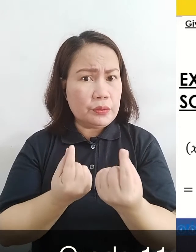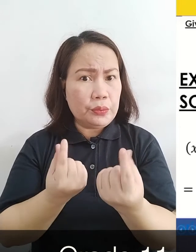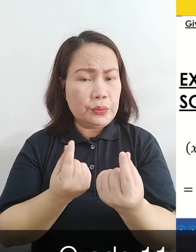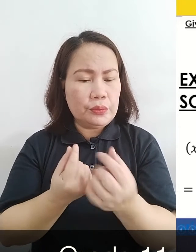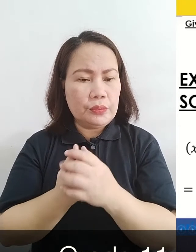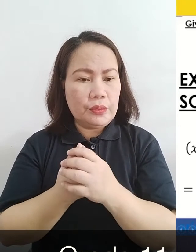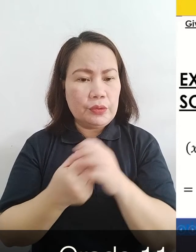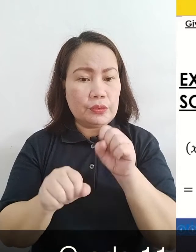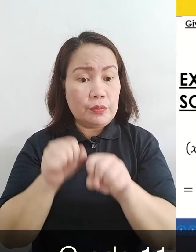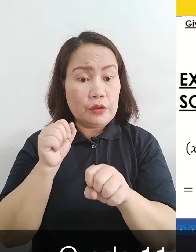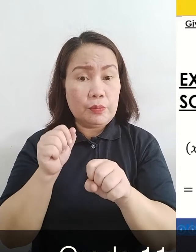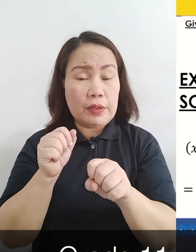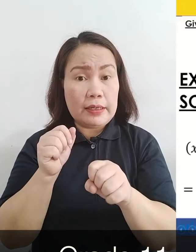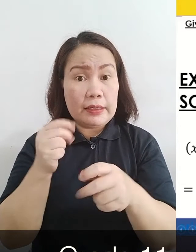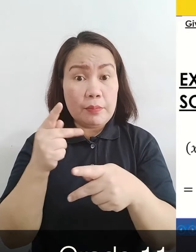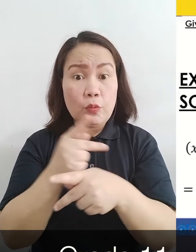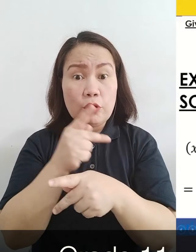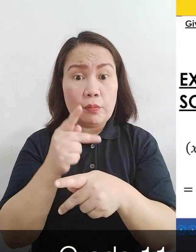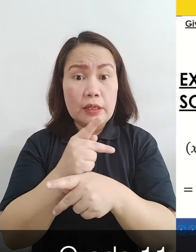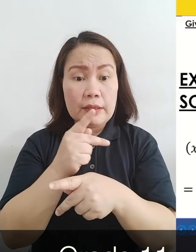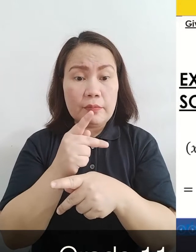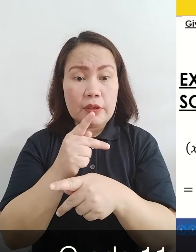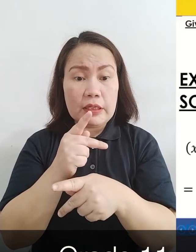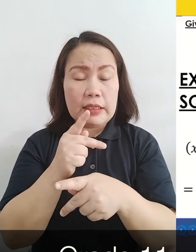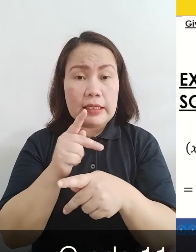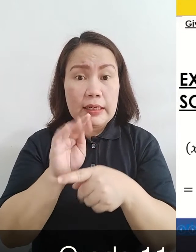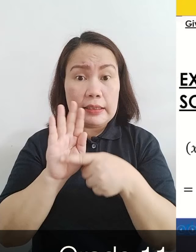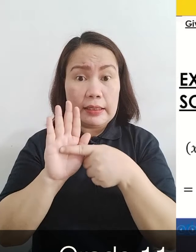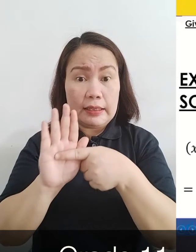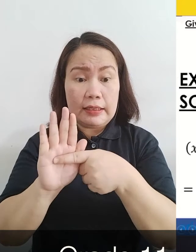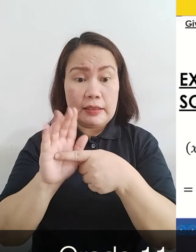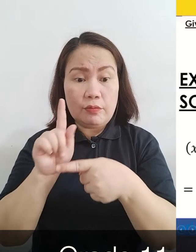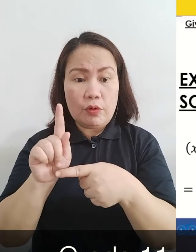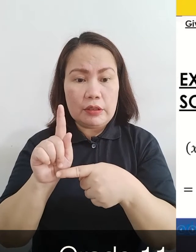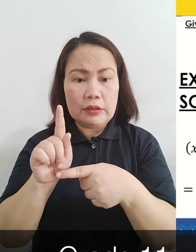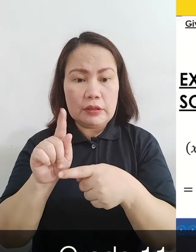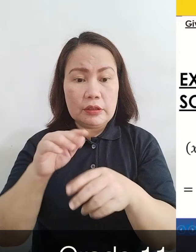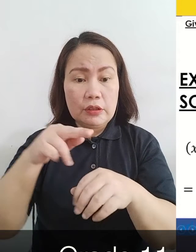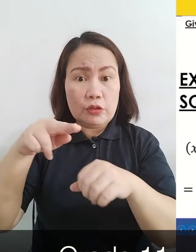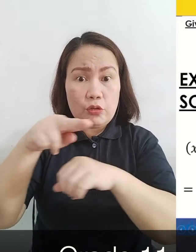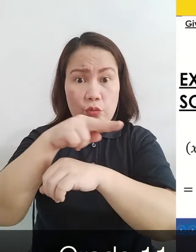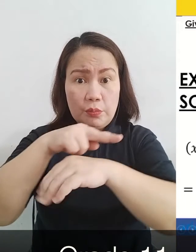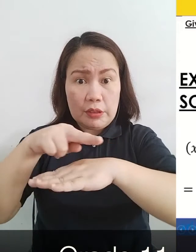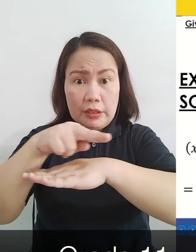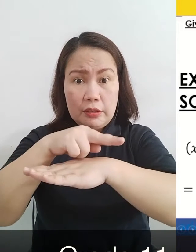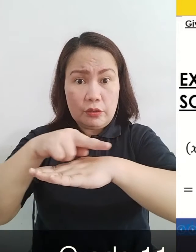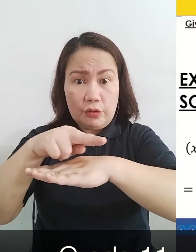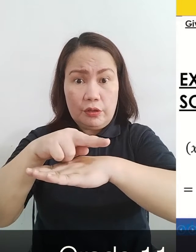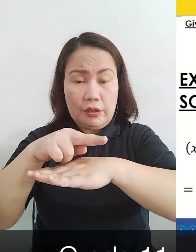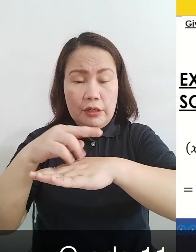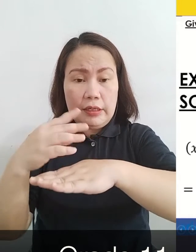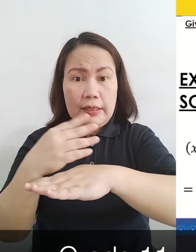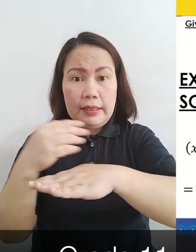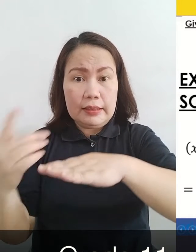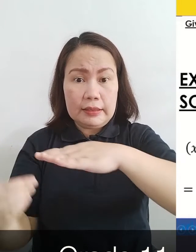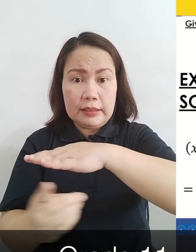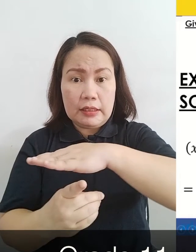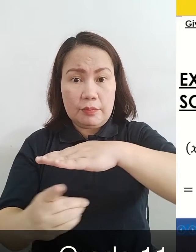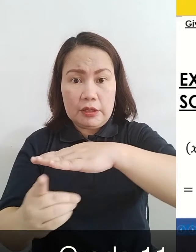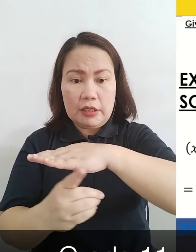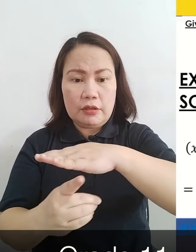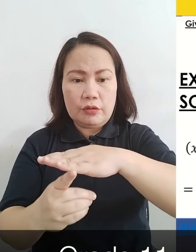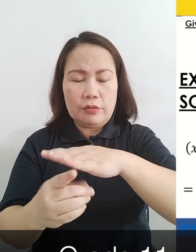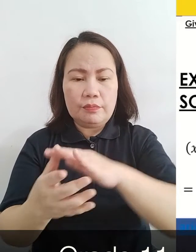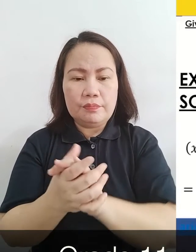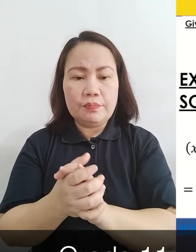1. Okay, both numerator and denominator. So, kapag minultiply natin sa negative